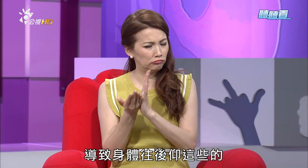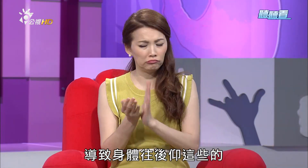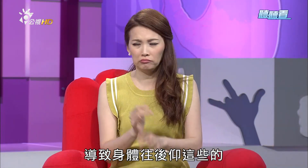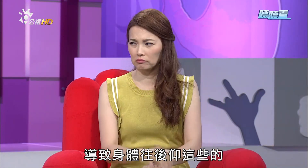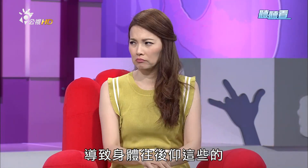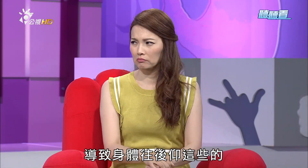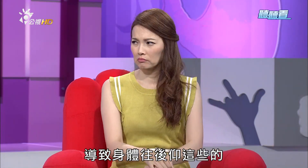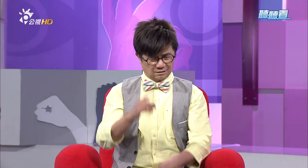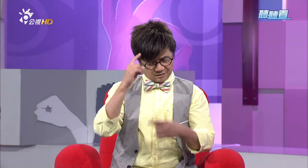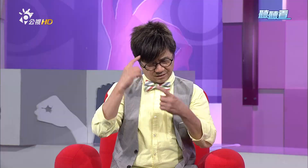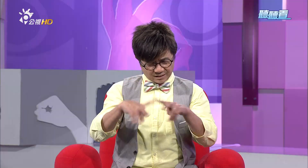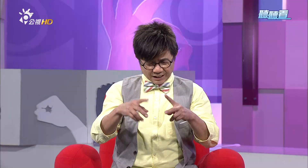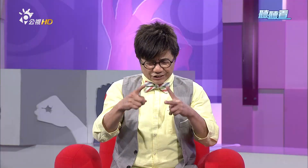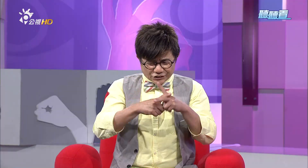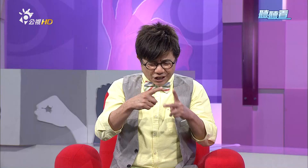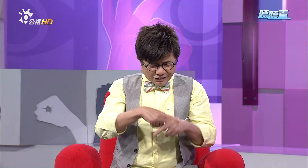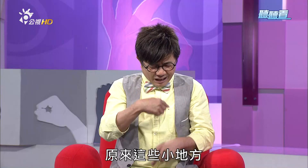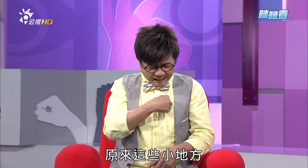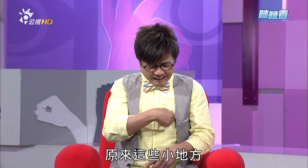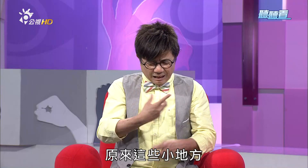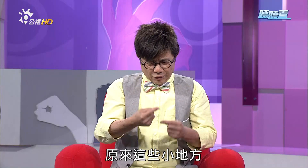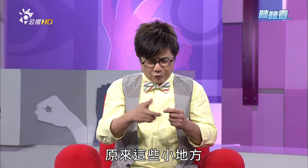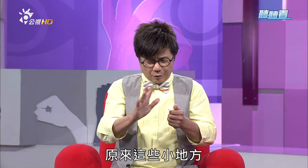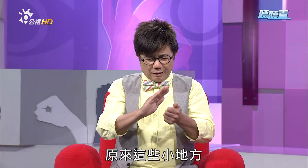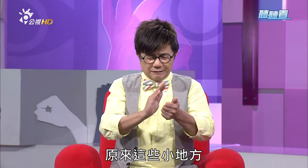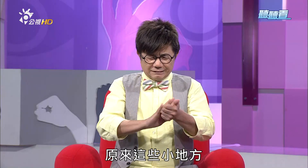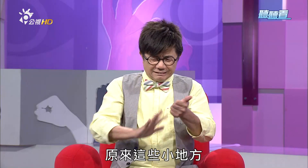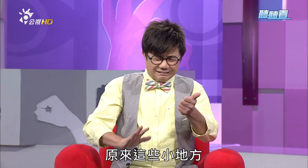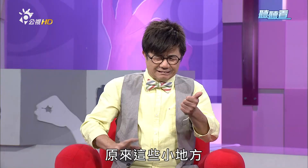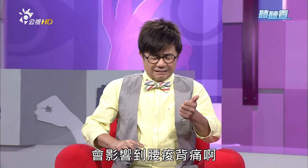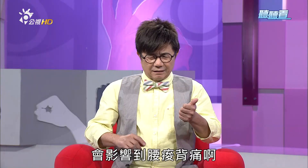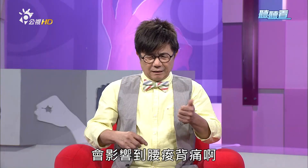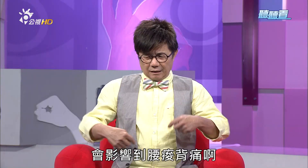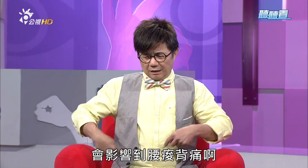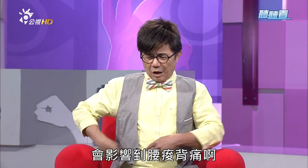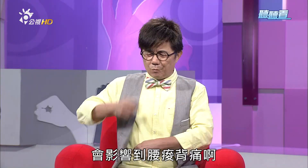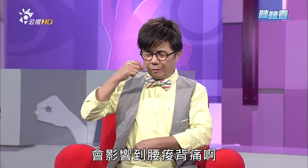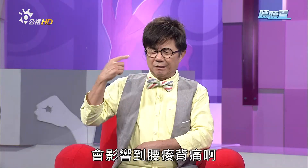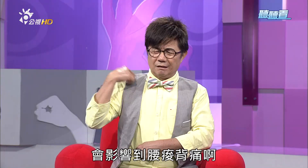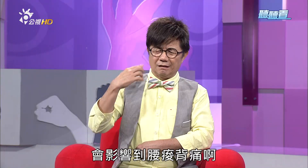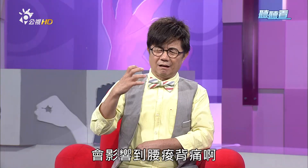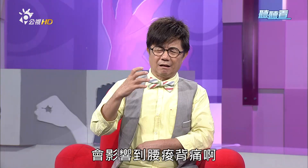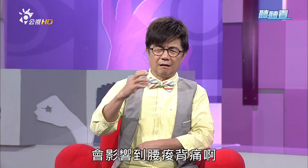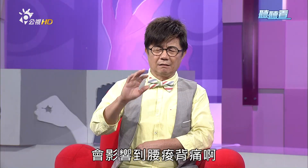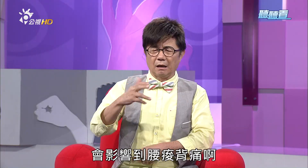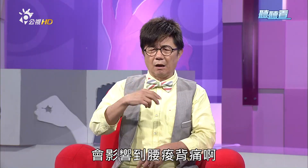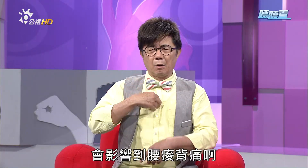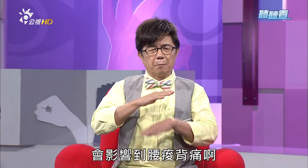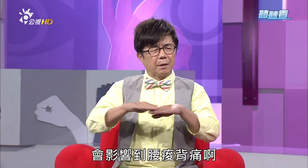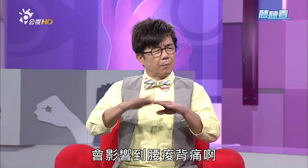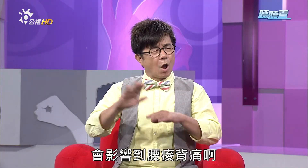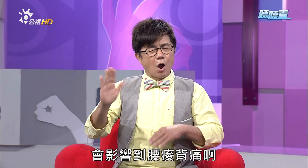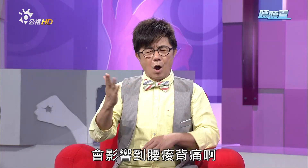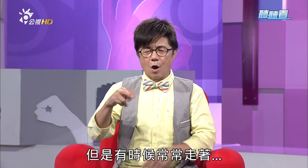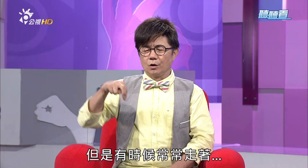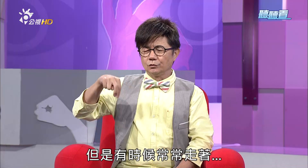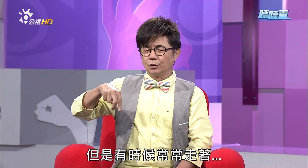哦。 哦，原来这些小地方会影响到腰酸背痛啊。但是有时